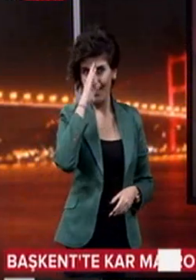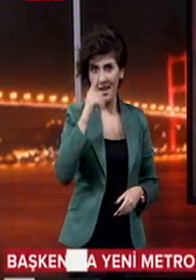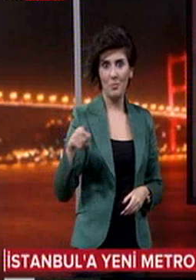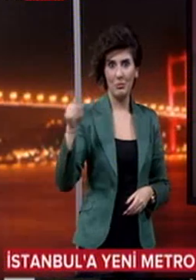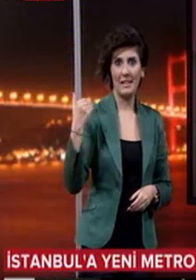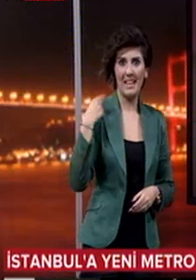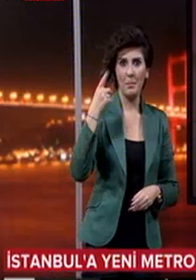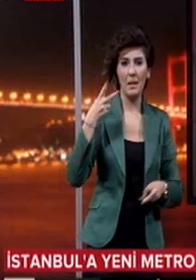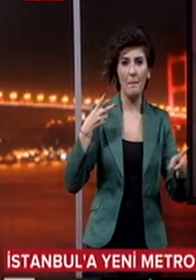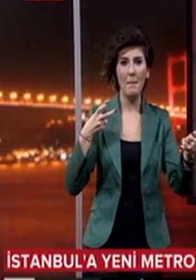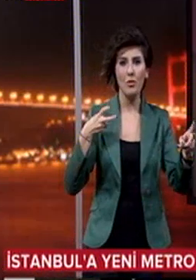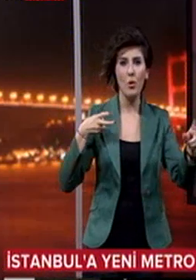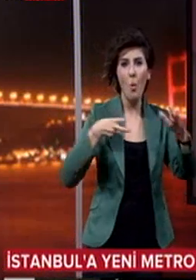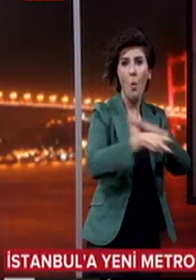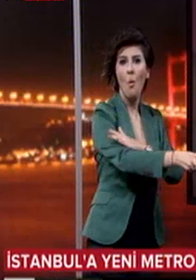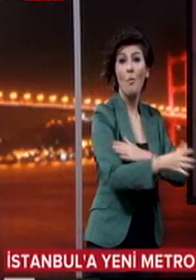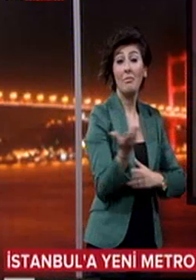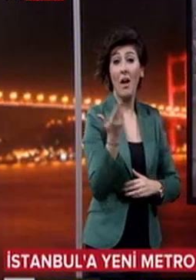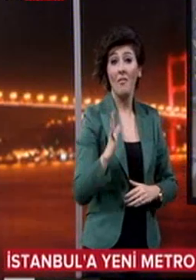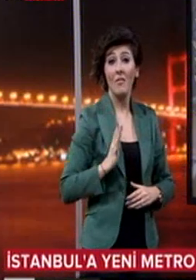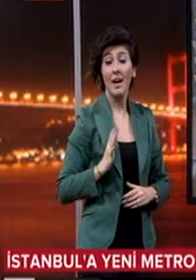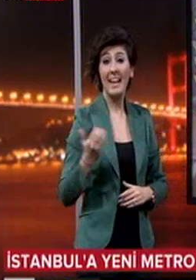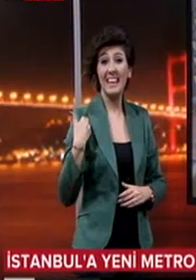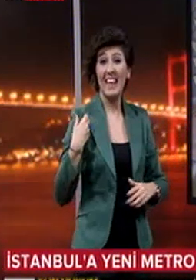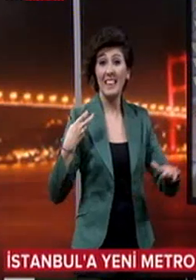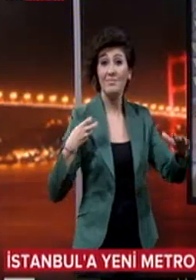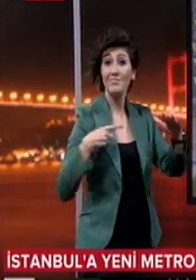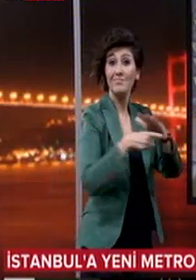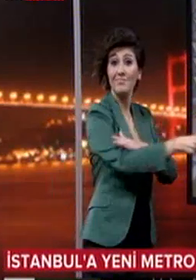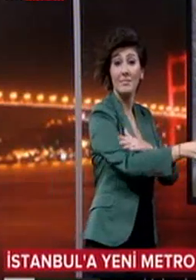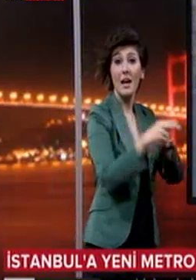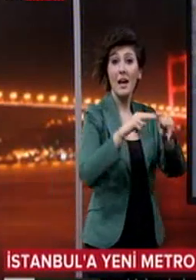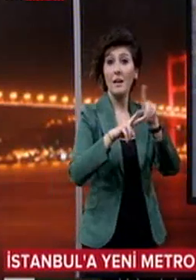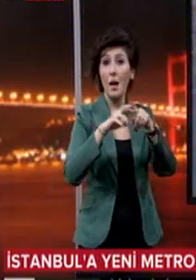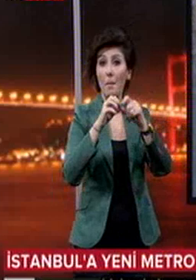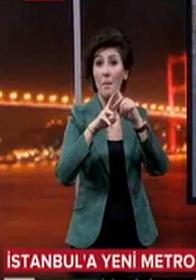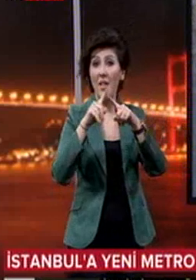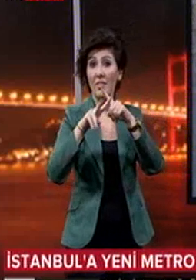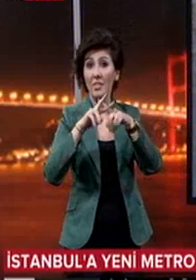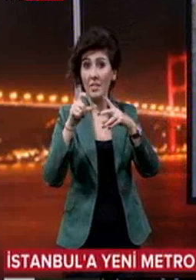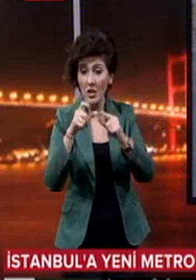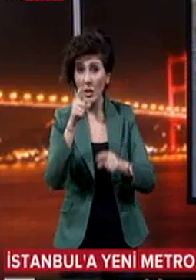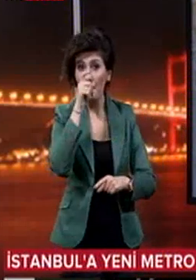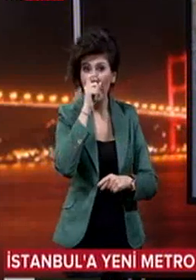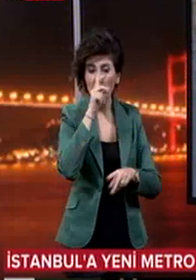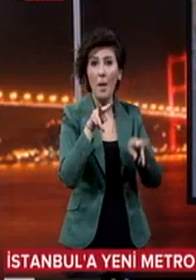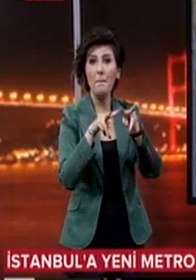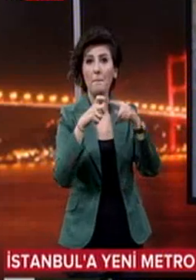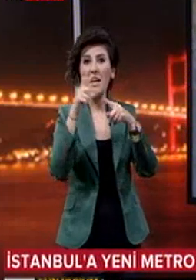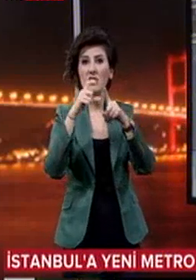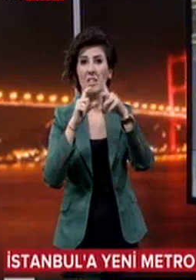İstanbul'a yeni bir metro hattı daha geliyor. Bu yeni hat Kabataş, Beşiktaş, Mecidiyeköy arasında